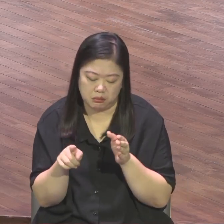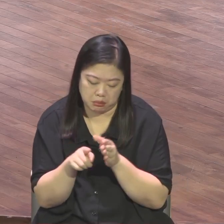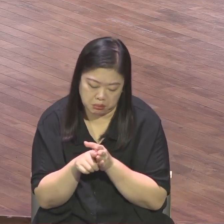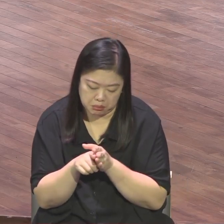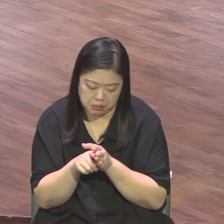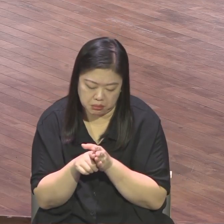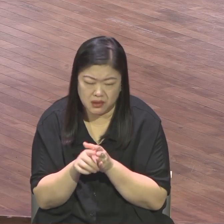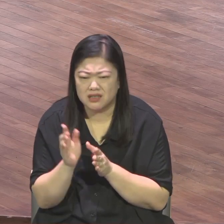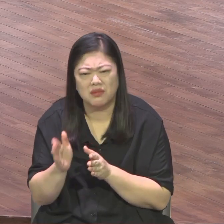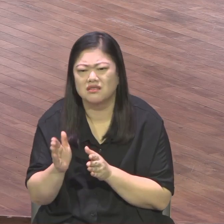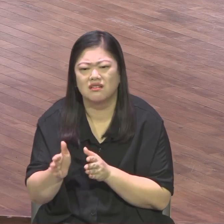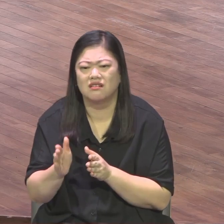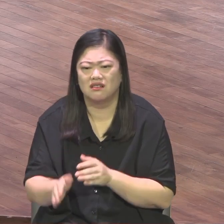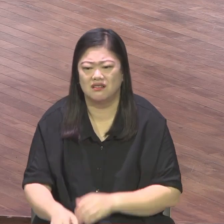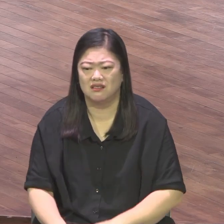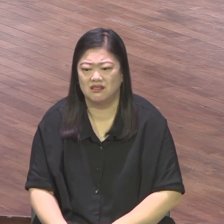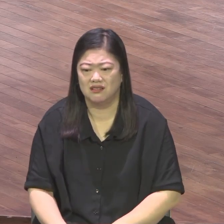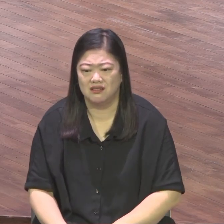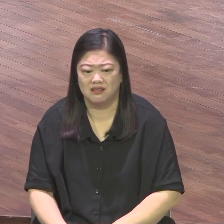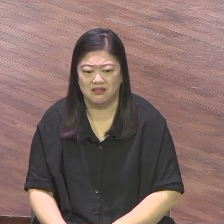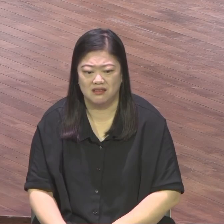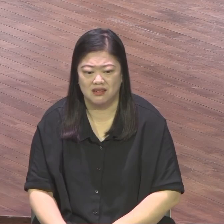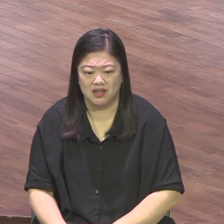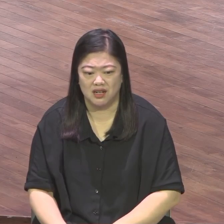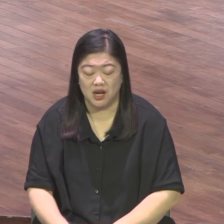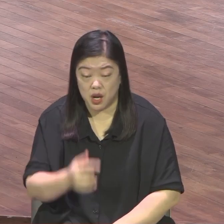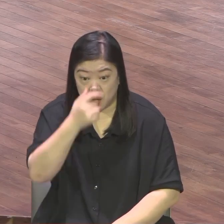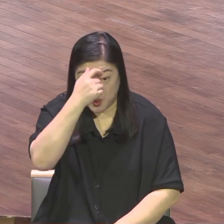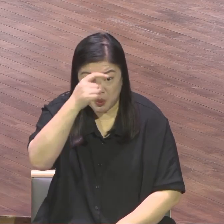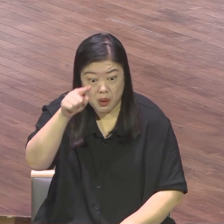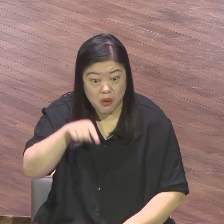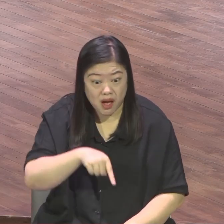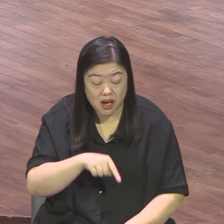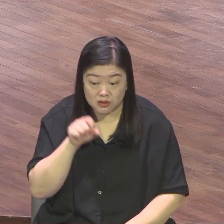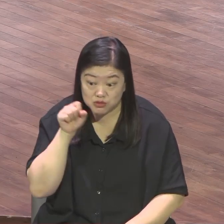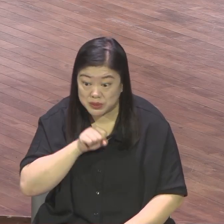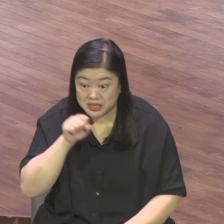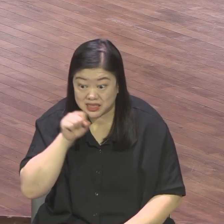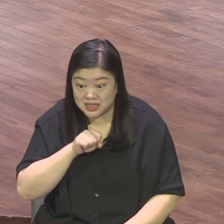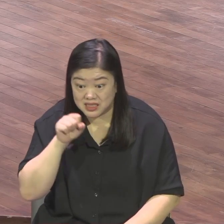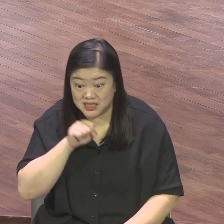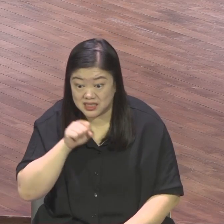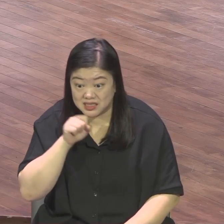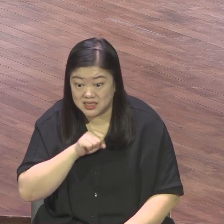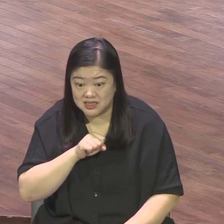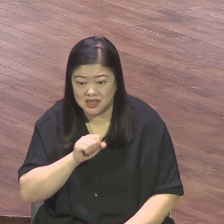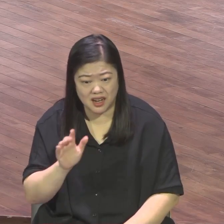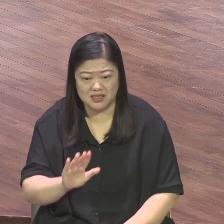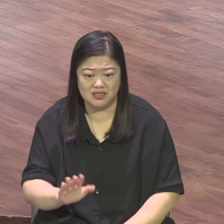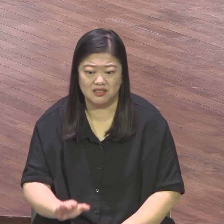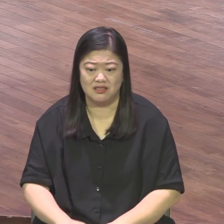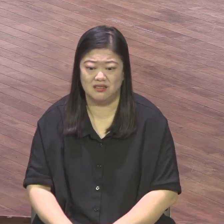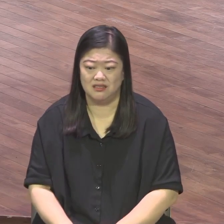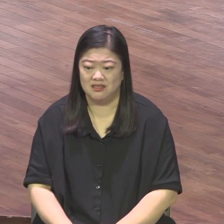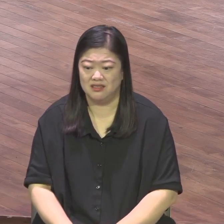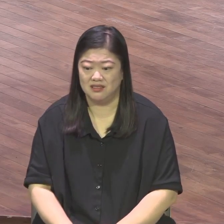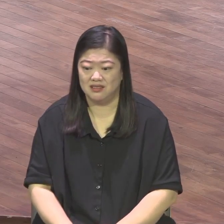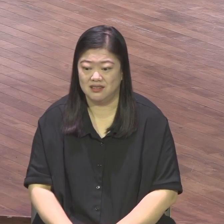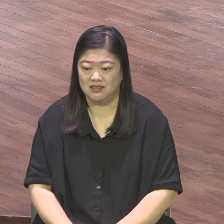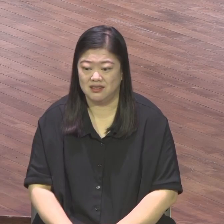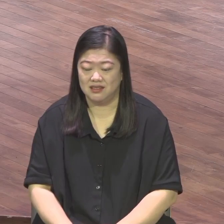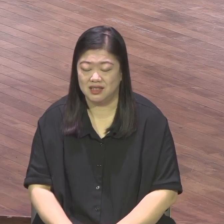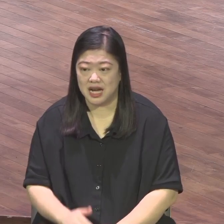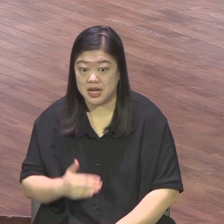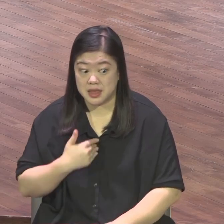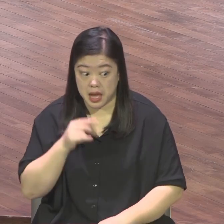취미 삼아. 그냥 취미 중에 하나입니까? 내가 필요해서 가지는 그런